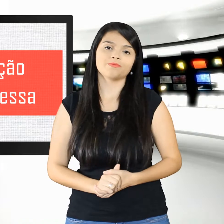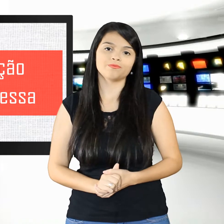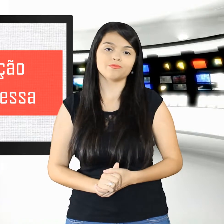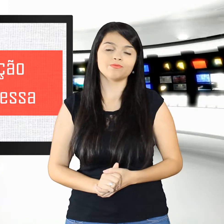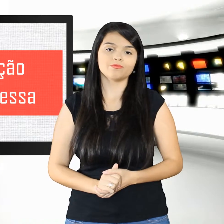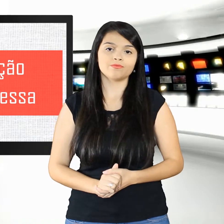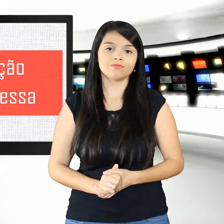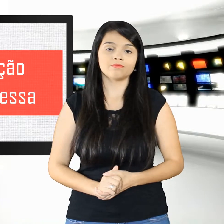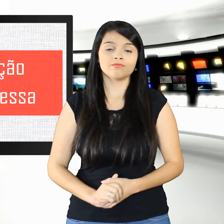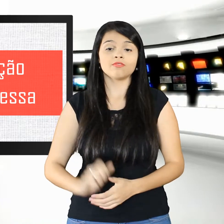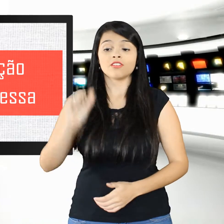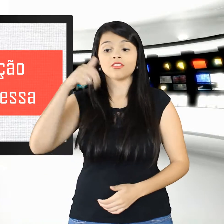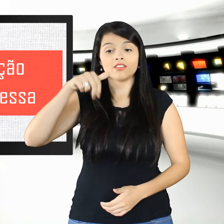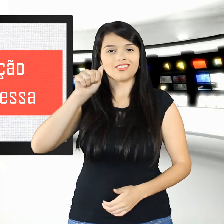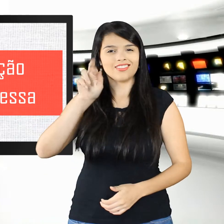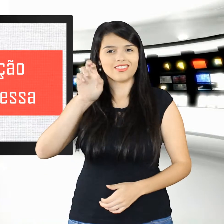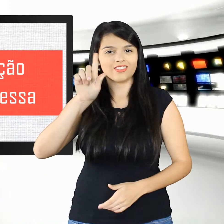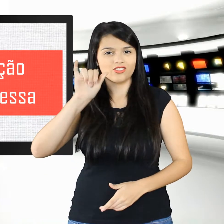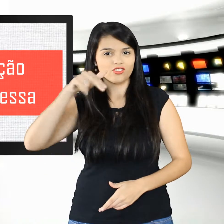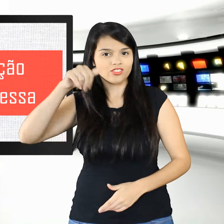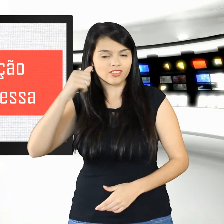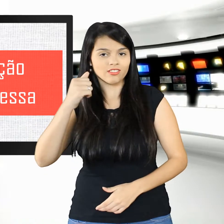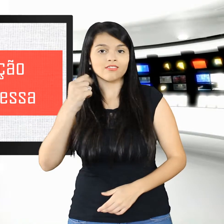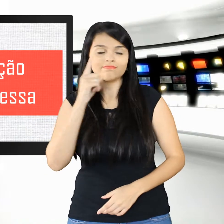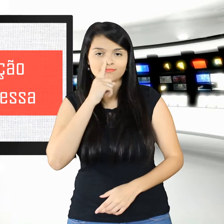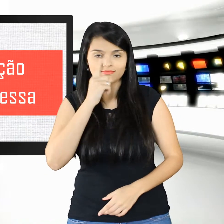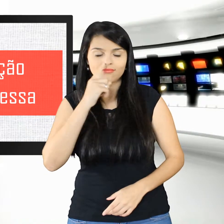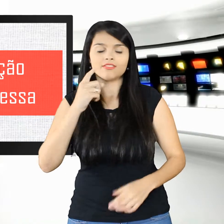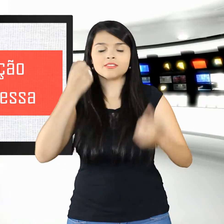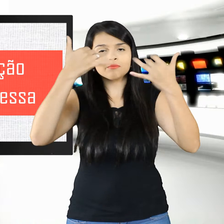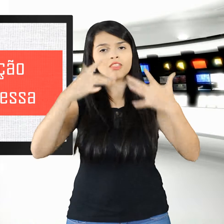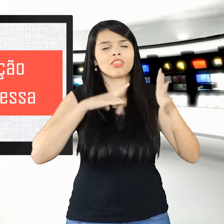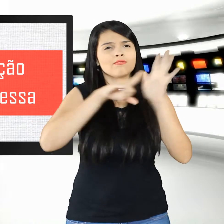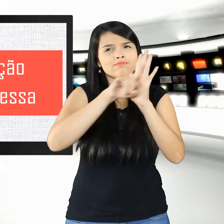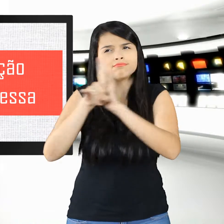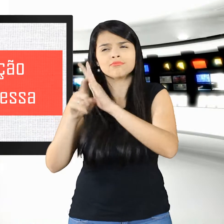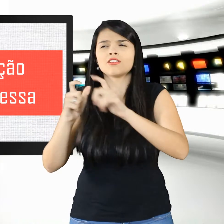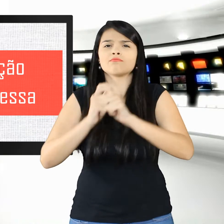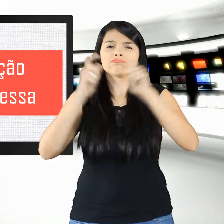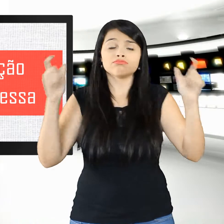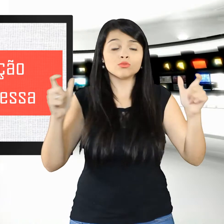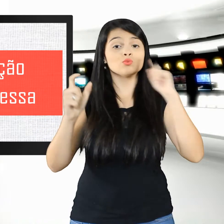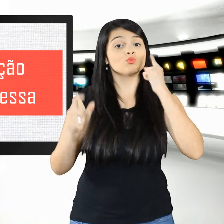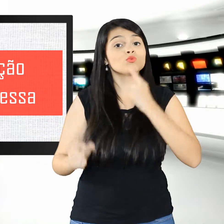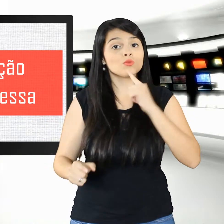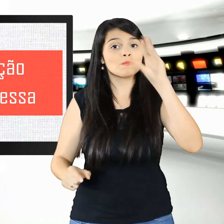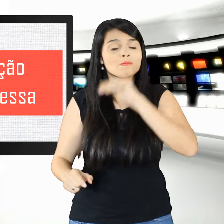Segundo Ana Regina, há várias pesquisas demonstrando que a maioria dos surdos oralizados só conseguem ler de 20%